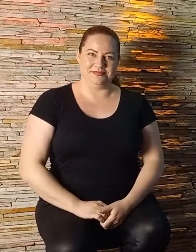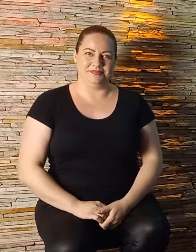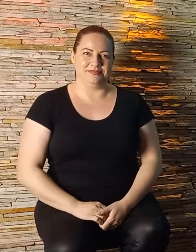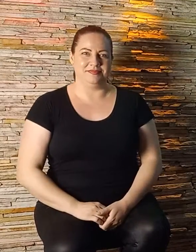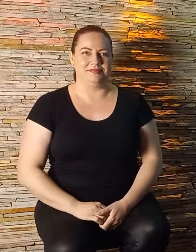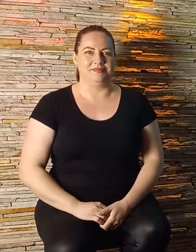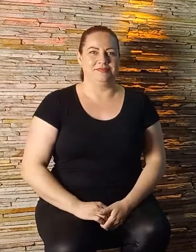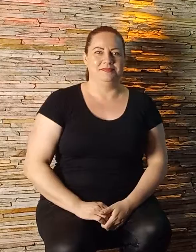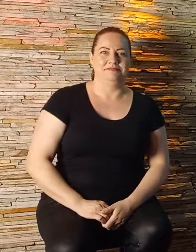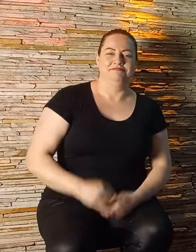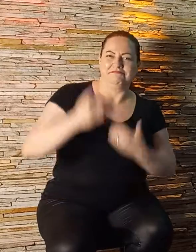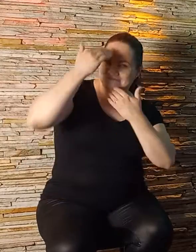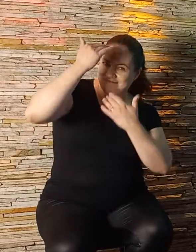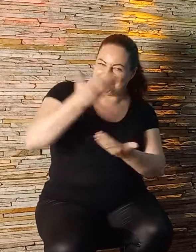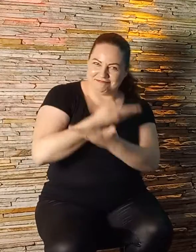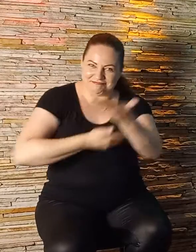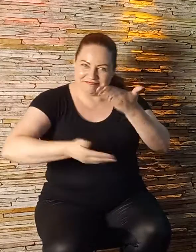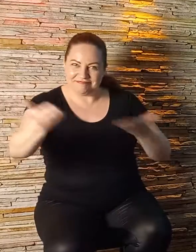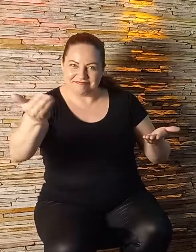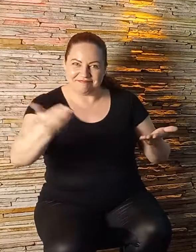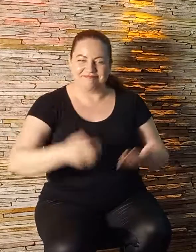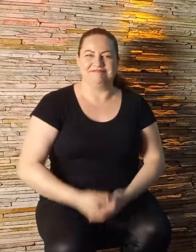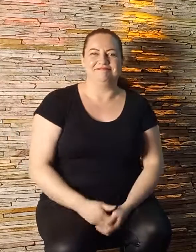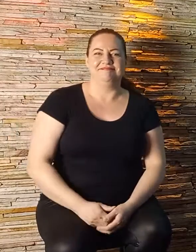ela lá Valeu Carol